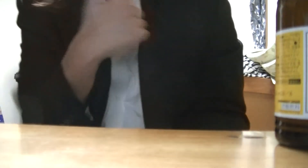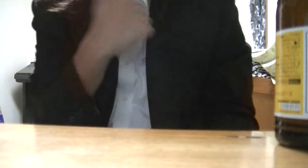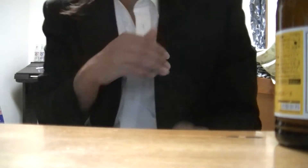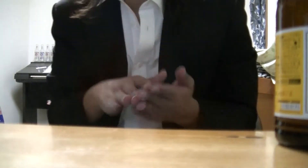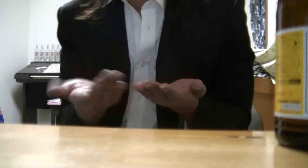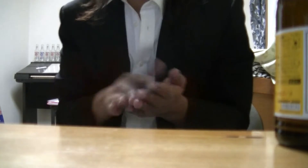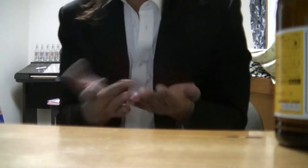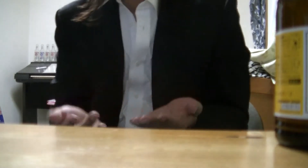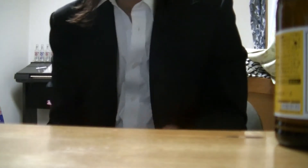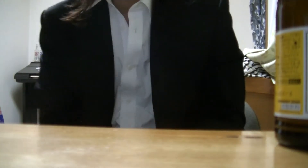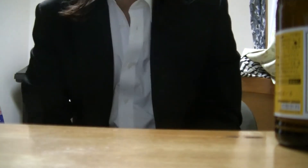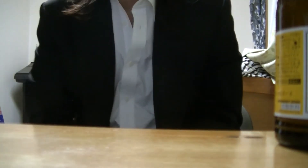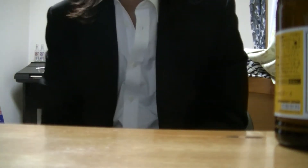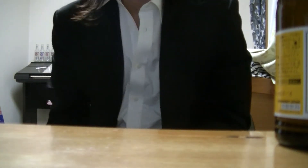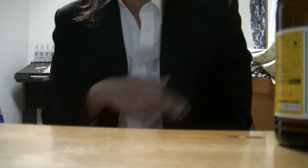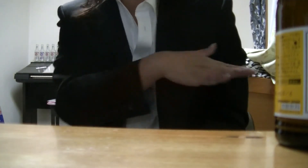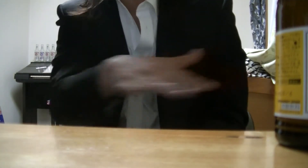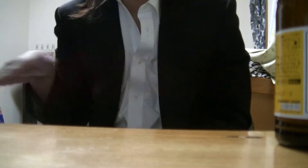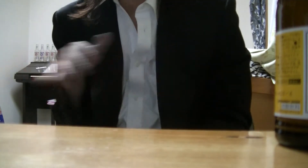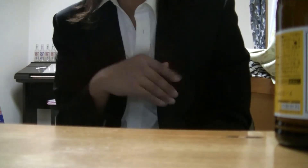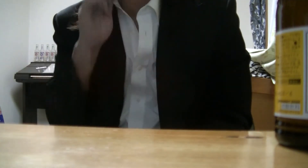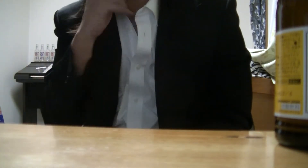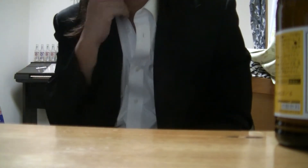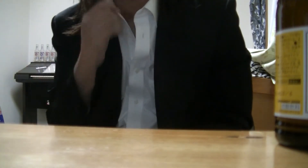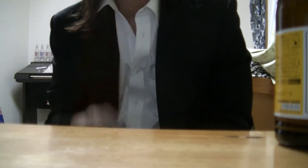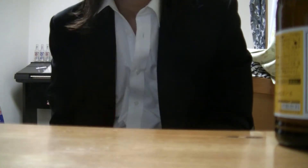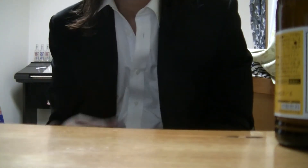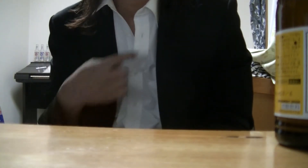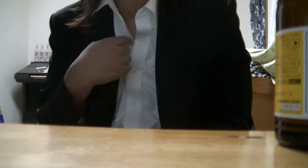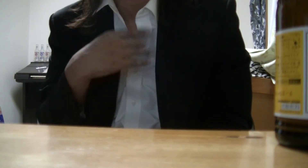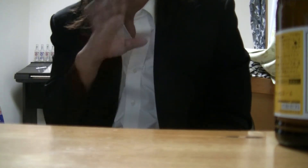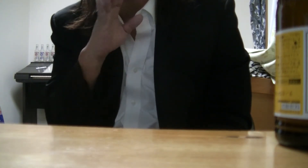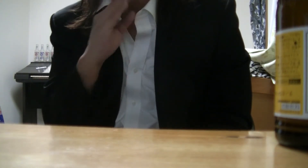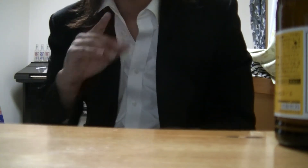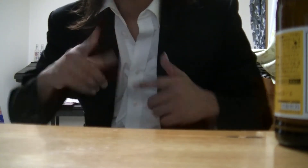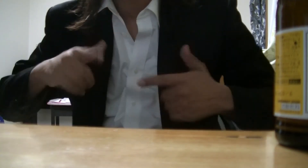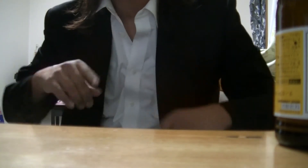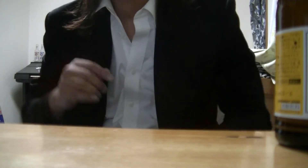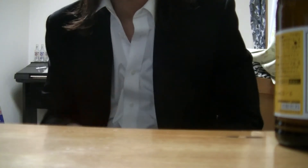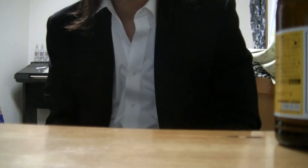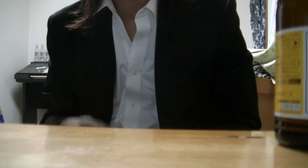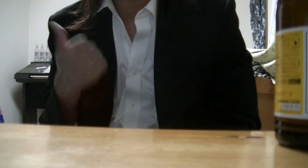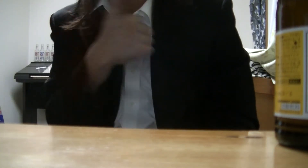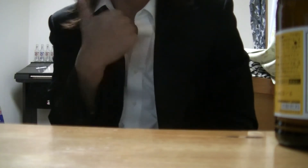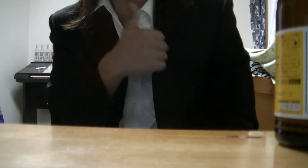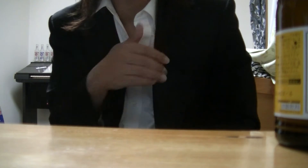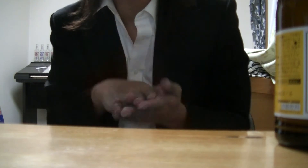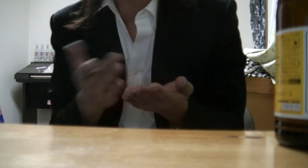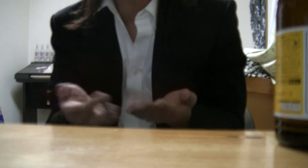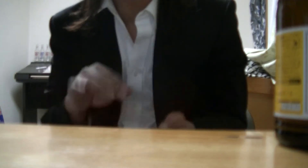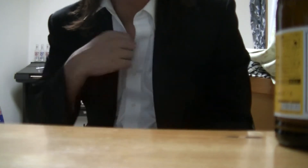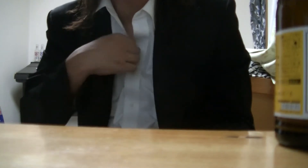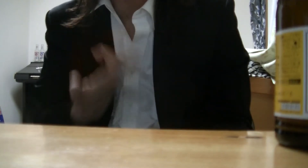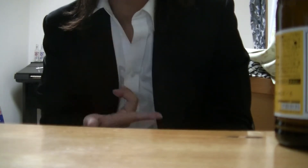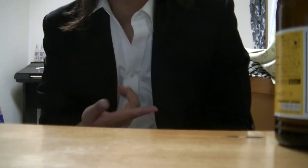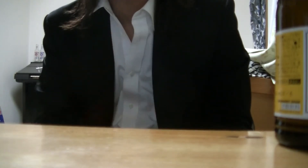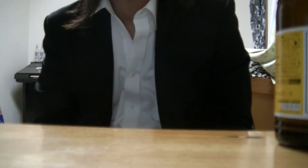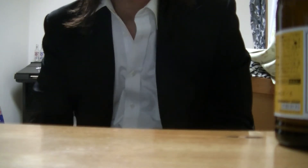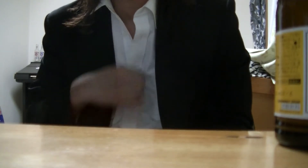ね、おすすめの本ってめちゃくちゃ難しいんですよ。僕ね、実はあこれ変な意味じゃないよ、おすすめの本を言うの嫌いなんですよ。嫌いな理由は1個あります